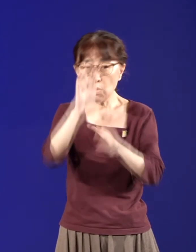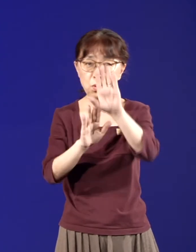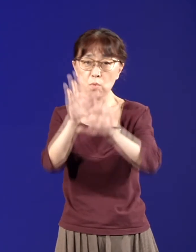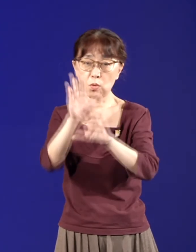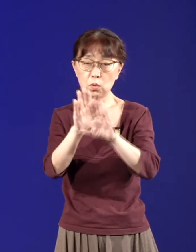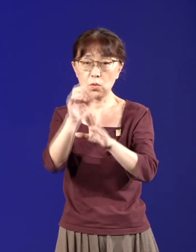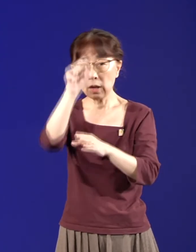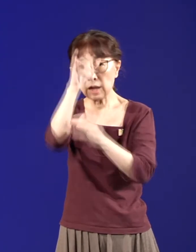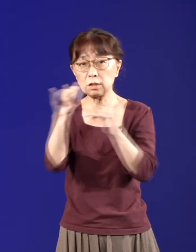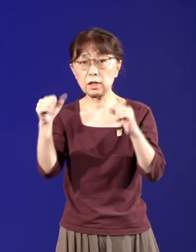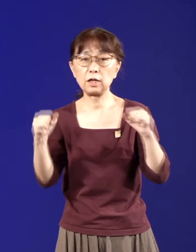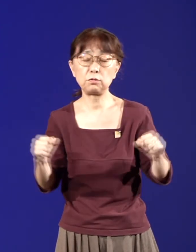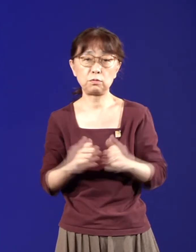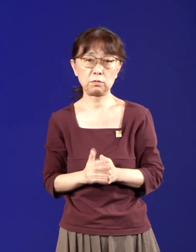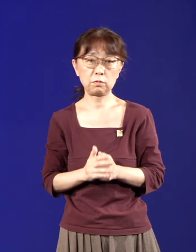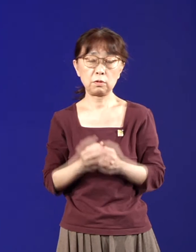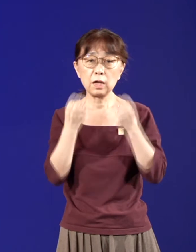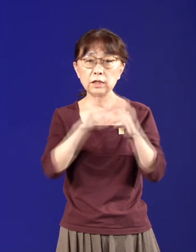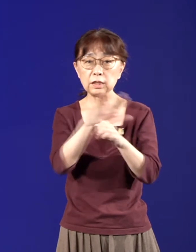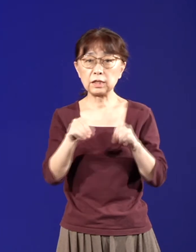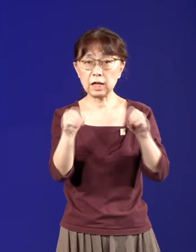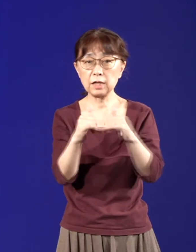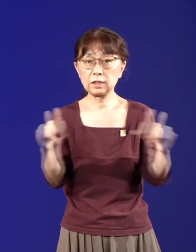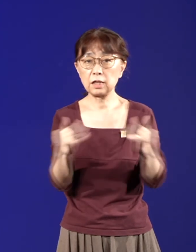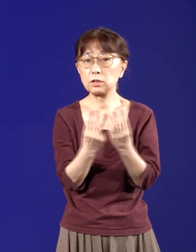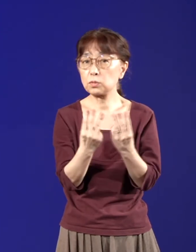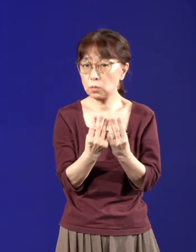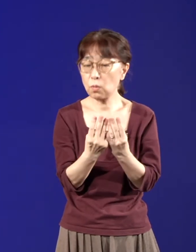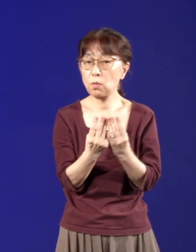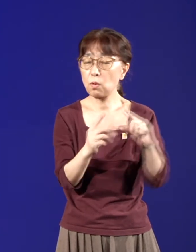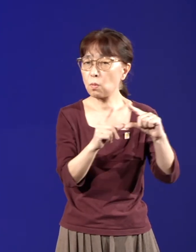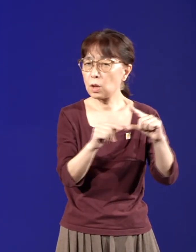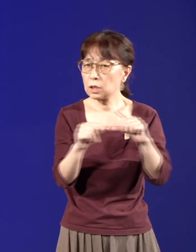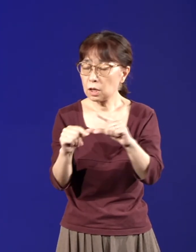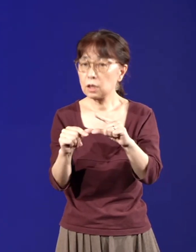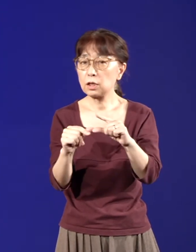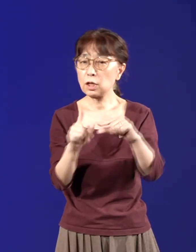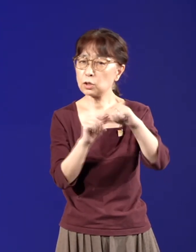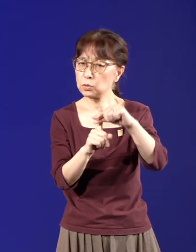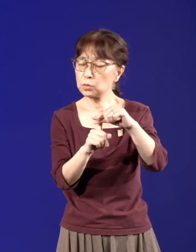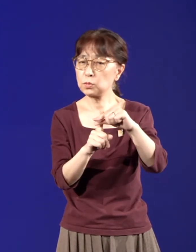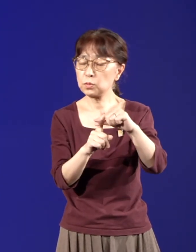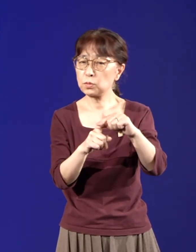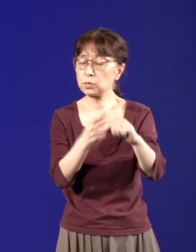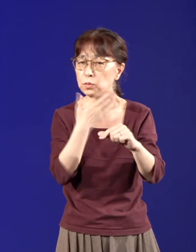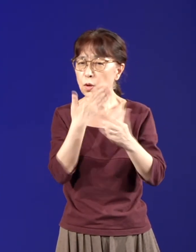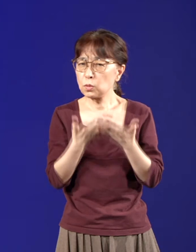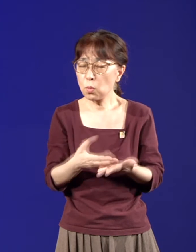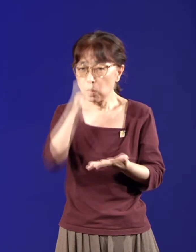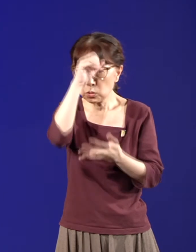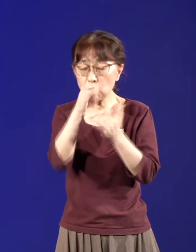です。新規感染者数の一定の割合でですね、中等症以上、入院が必要な